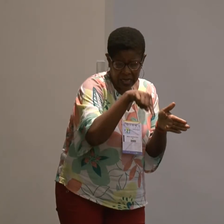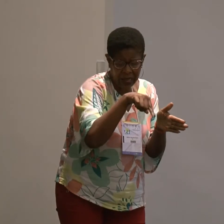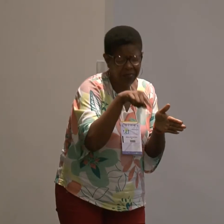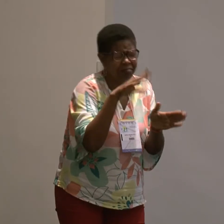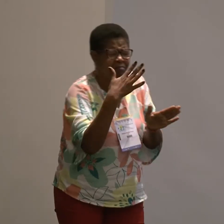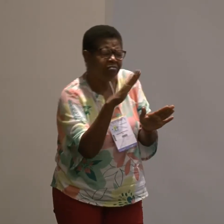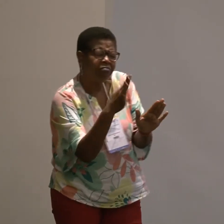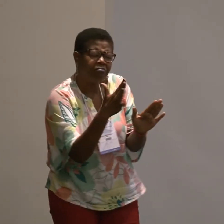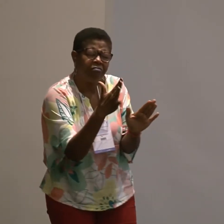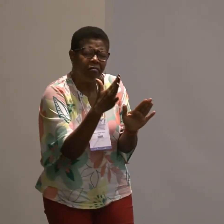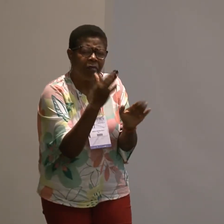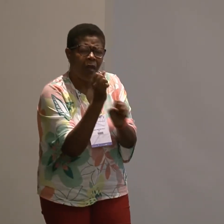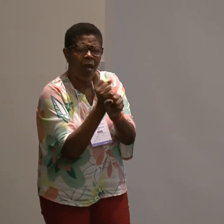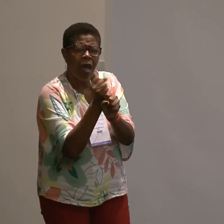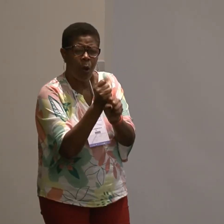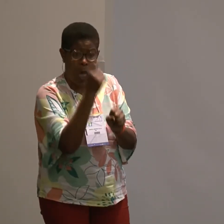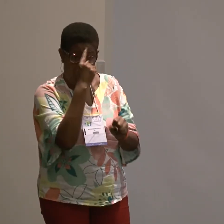a pesquisa dele